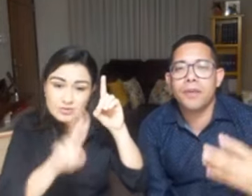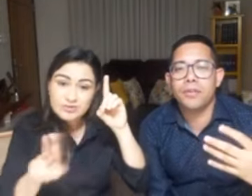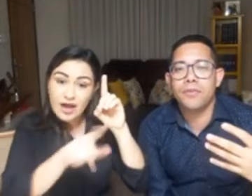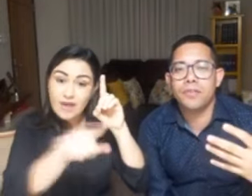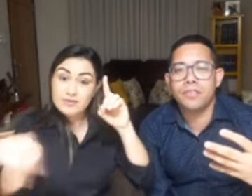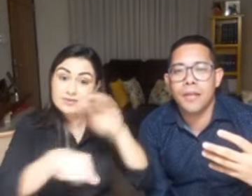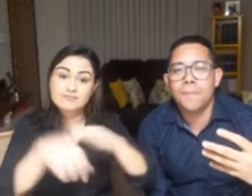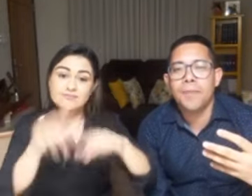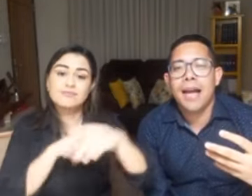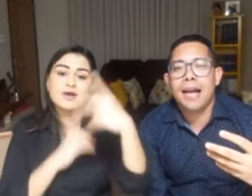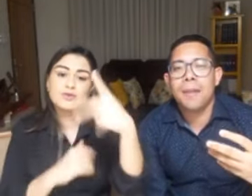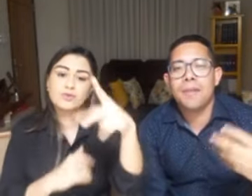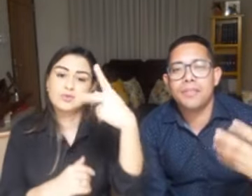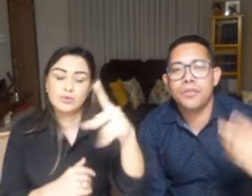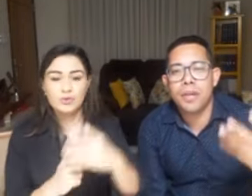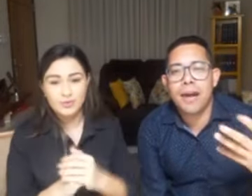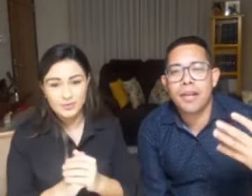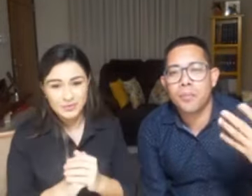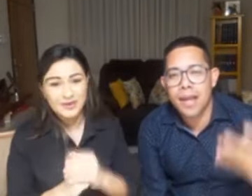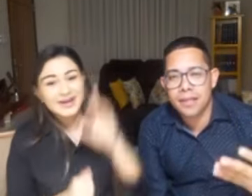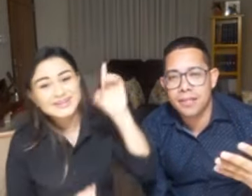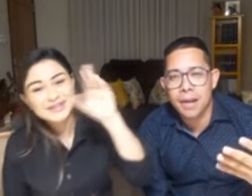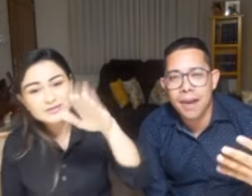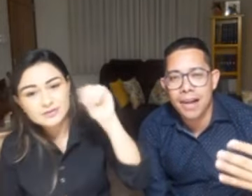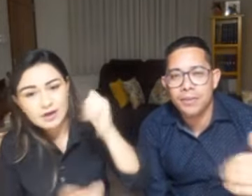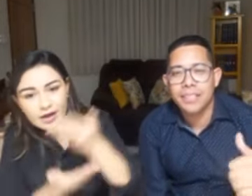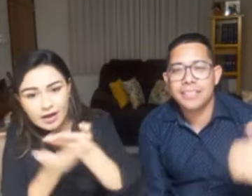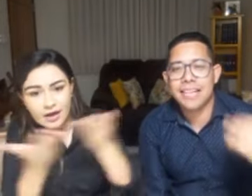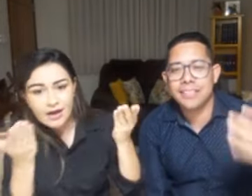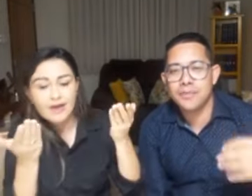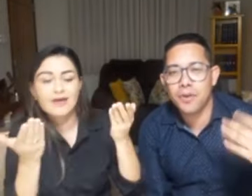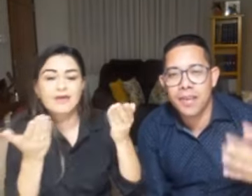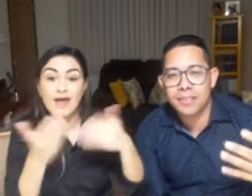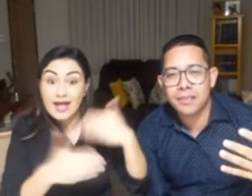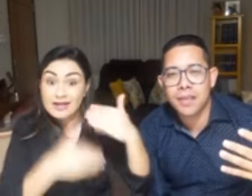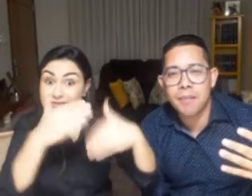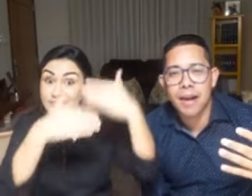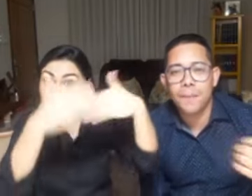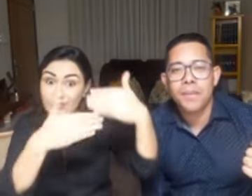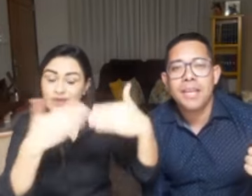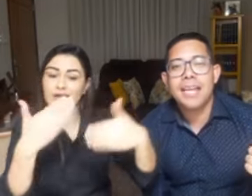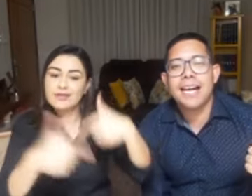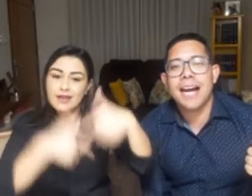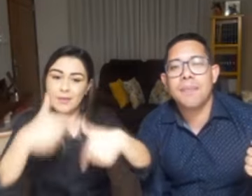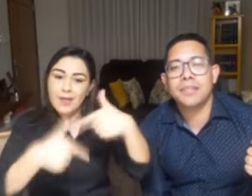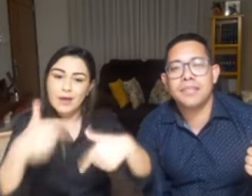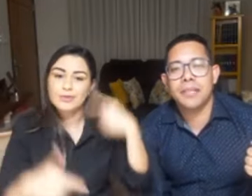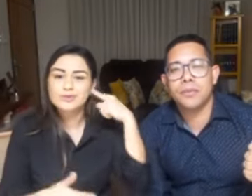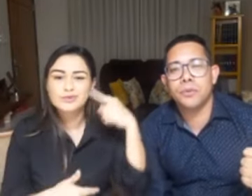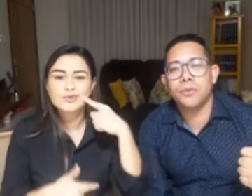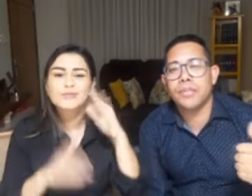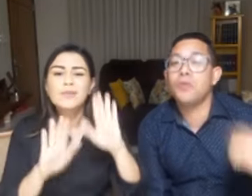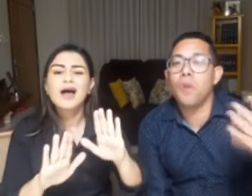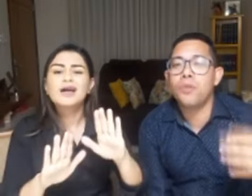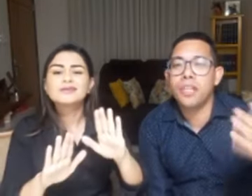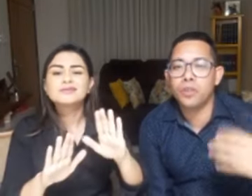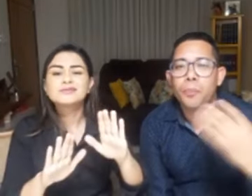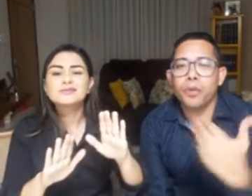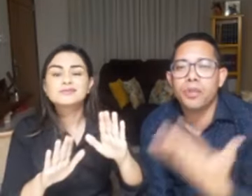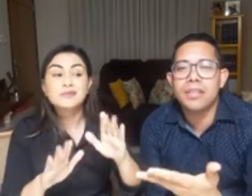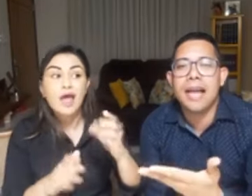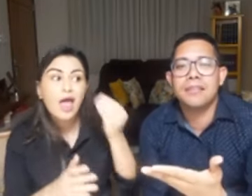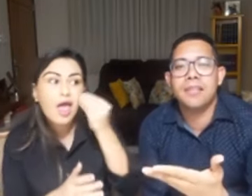do momento que você acaba sendo chamado para esse trabalho, está desenvolvendo esse trabalho e acaba tendo